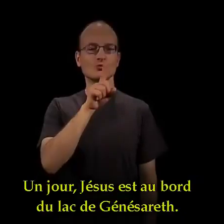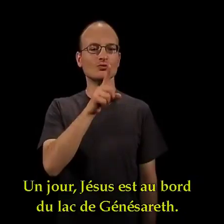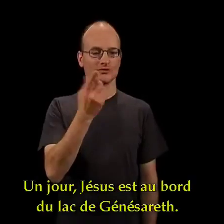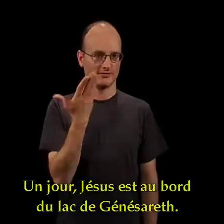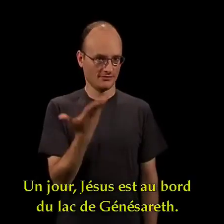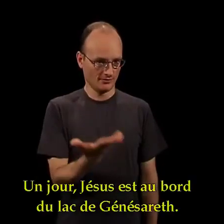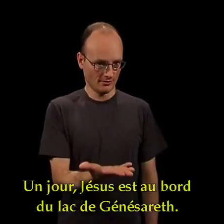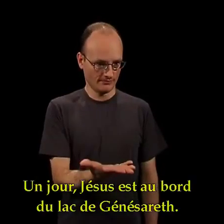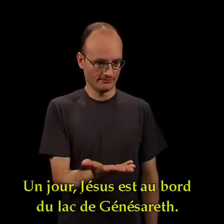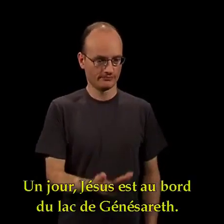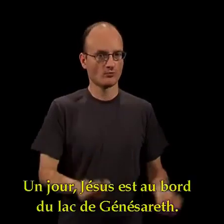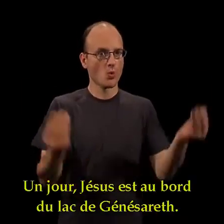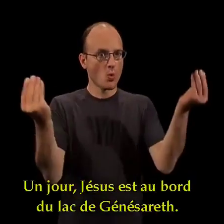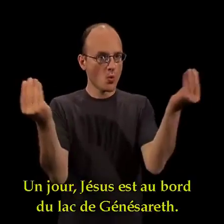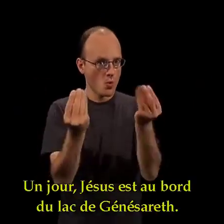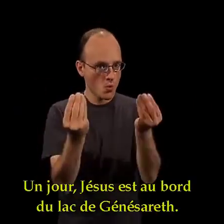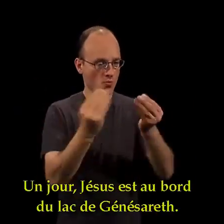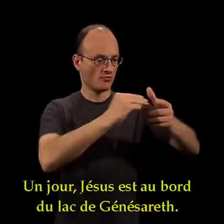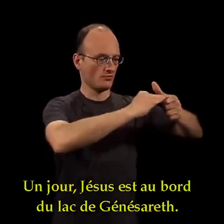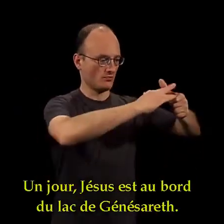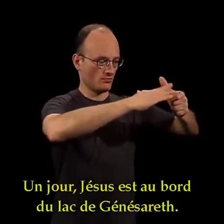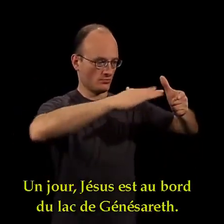Un jour, Jésus est au bord du lac de Génézareth.